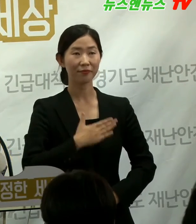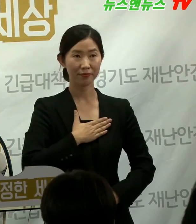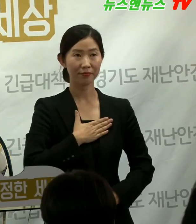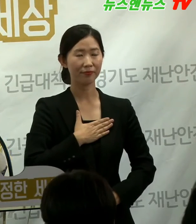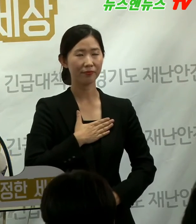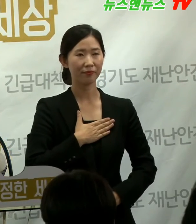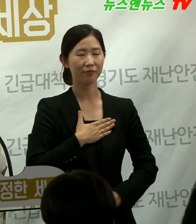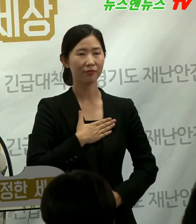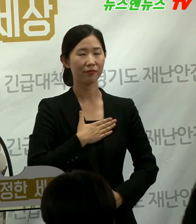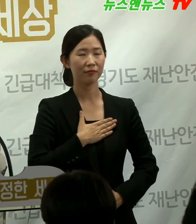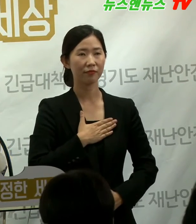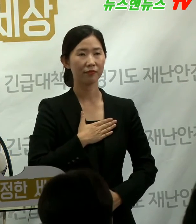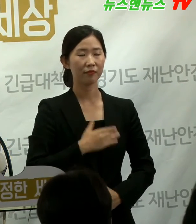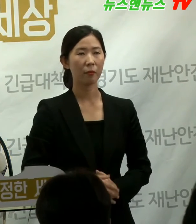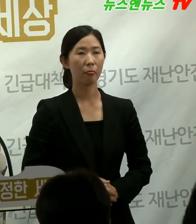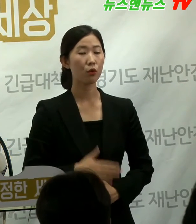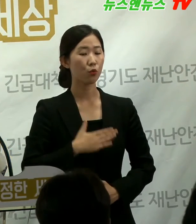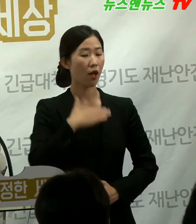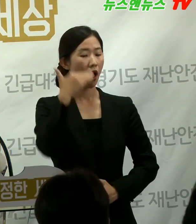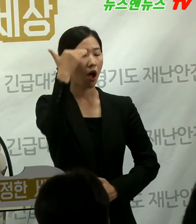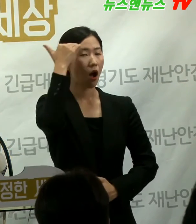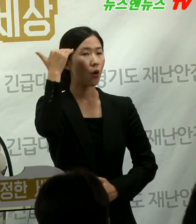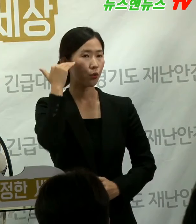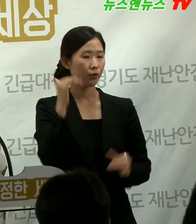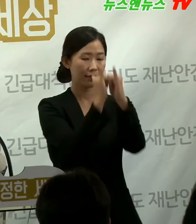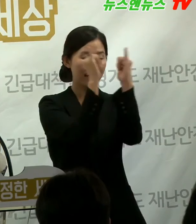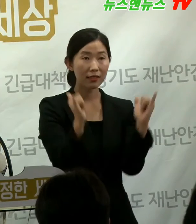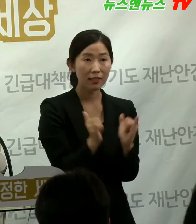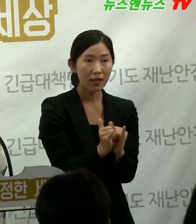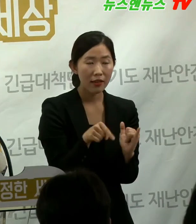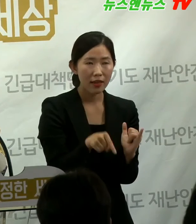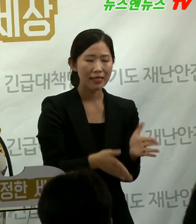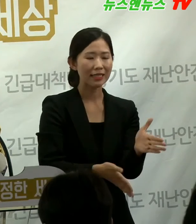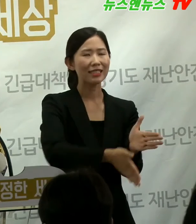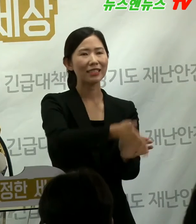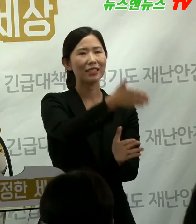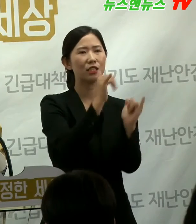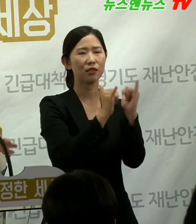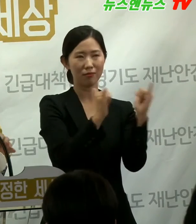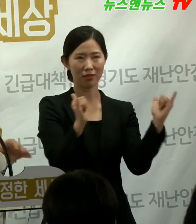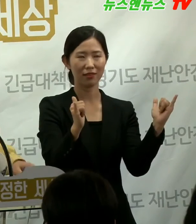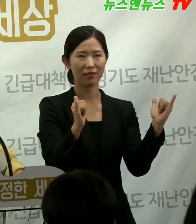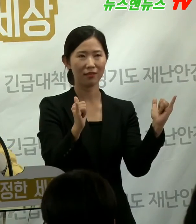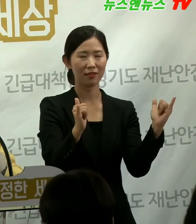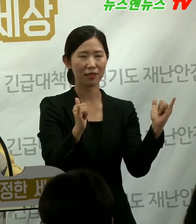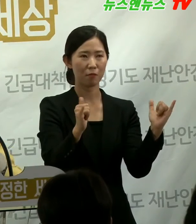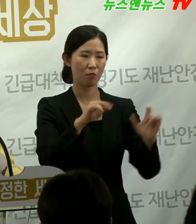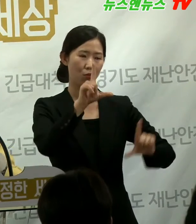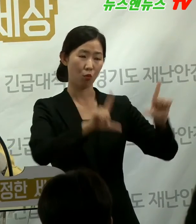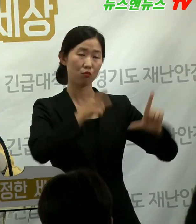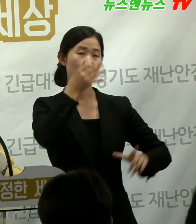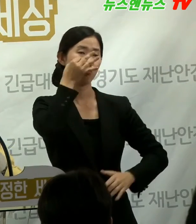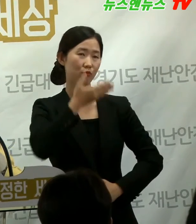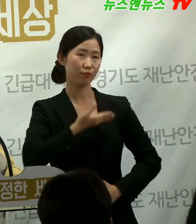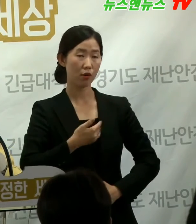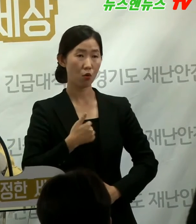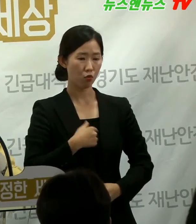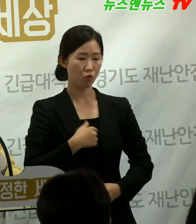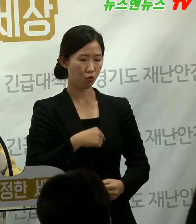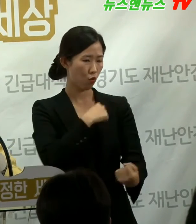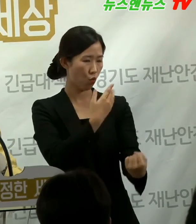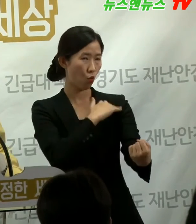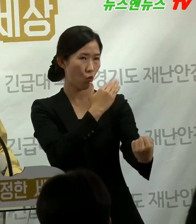사회에 시민적 역량을 보여준 것이라고 생각합니다. 일방적으로 권한이 있다고 막 집행해서 안 된 것이고